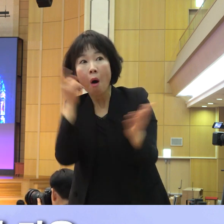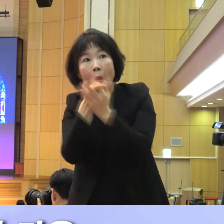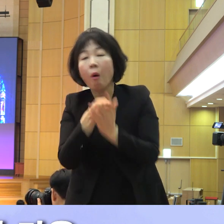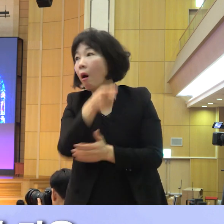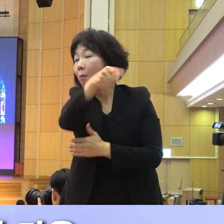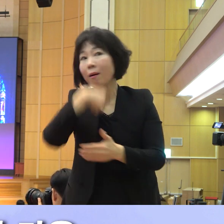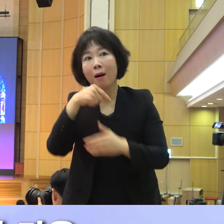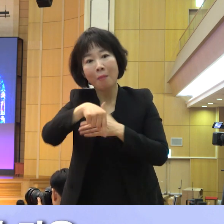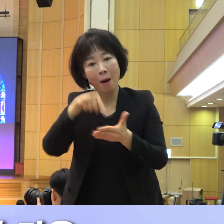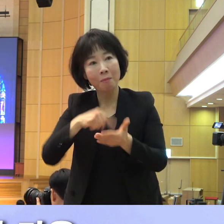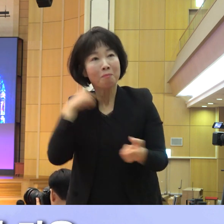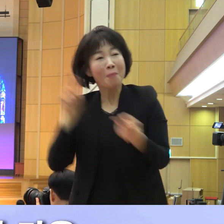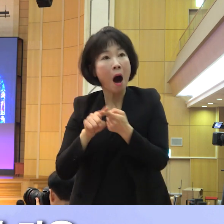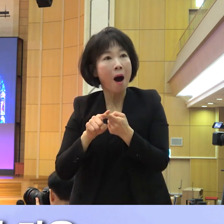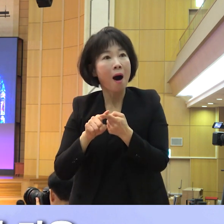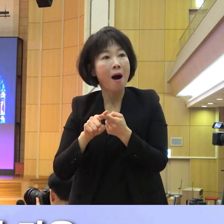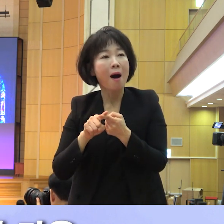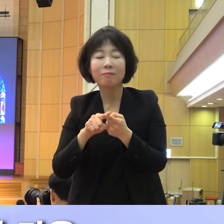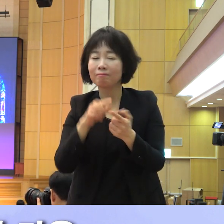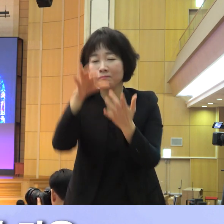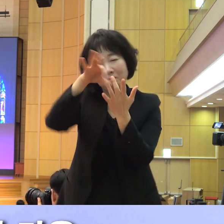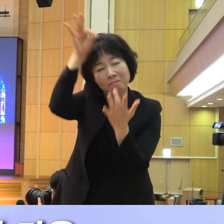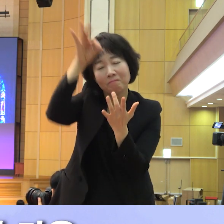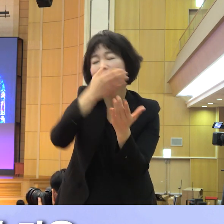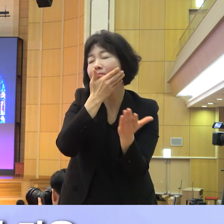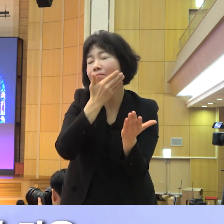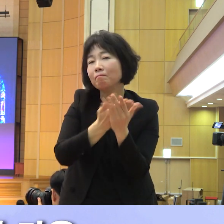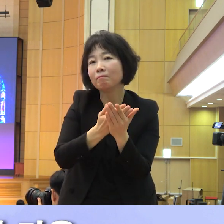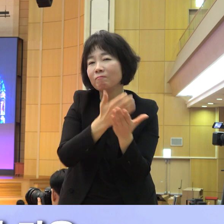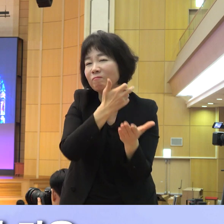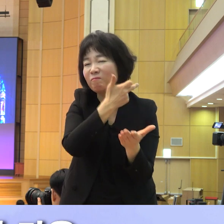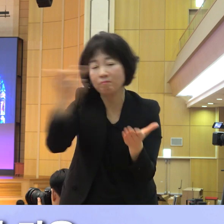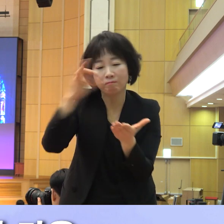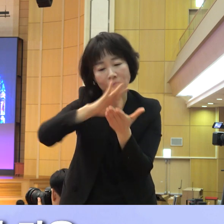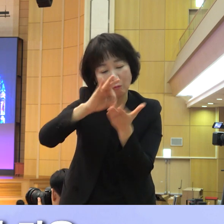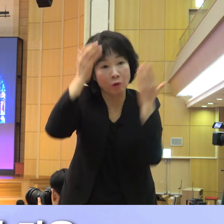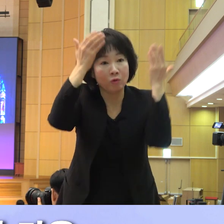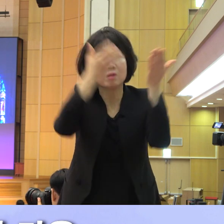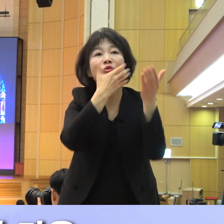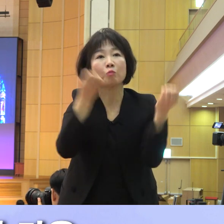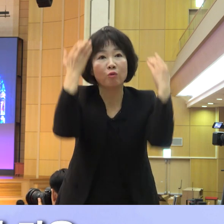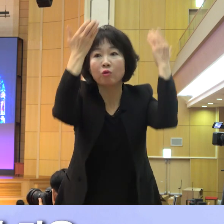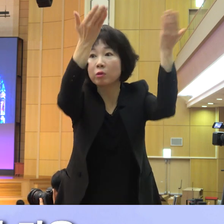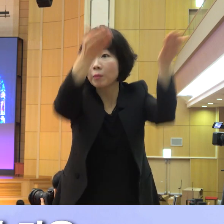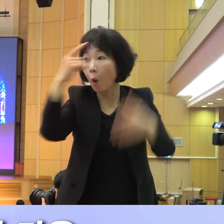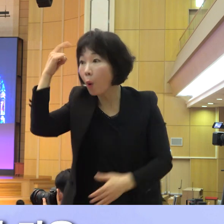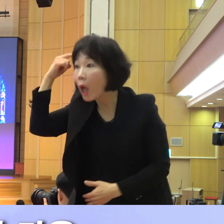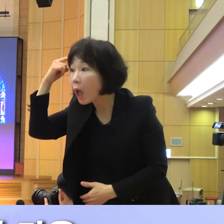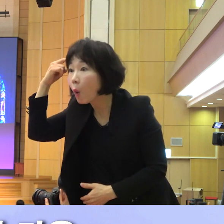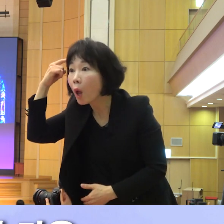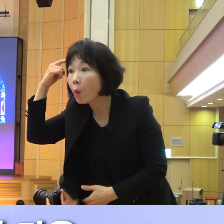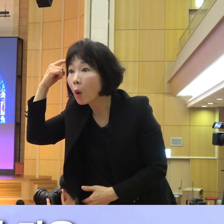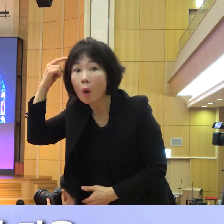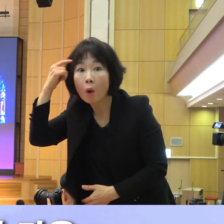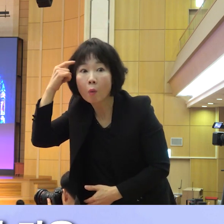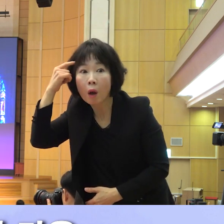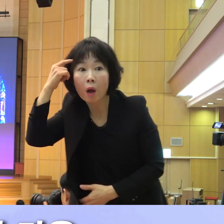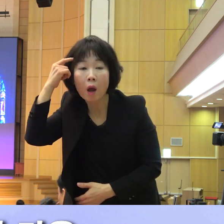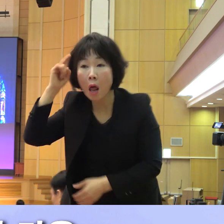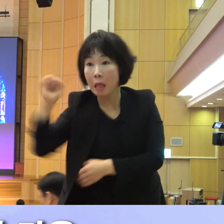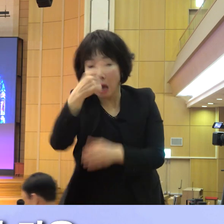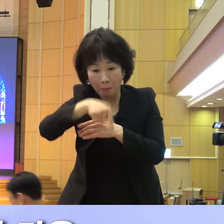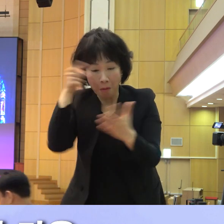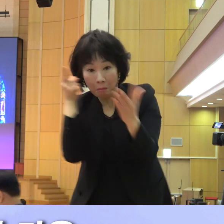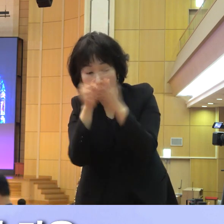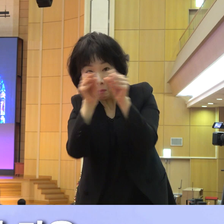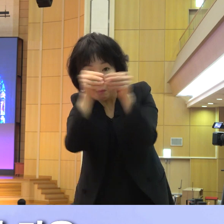역사에 큰 축복을 받은 사람이 된 것은 하나님이 그 마음을 보시고 내 마음에